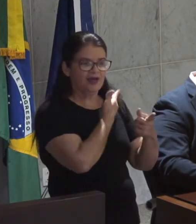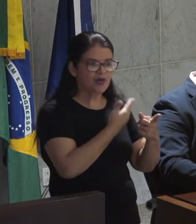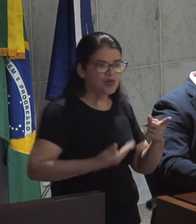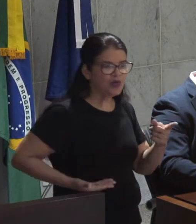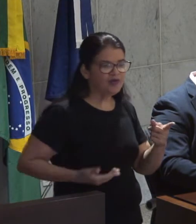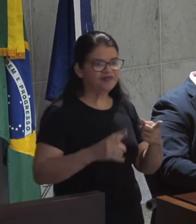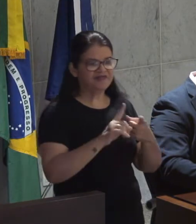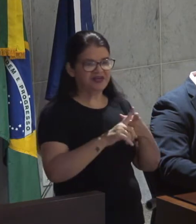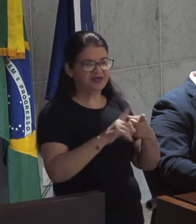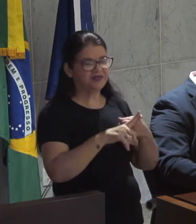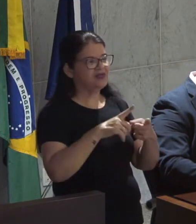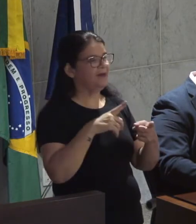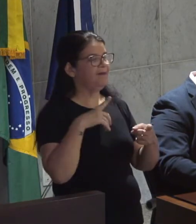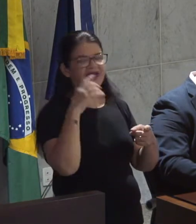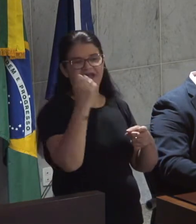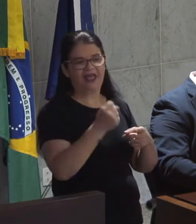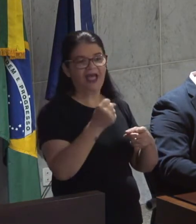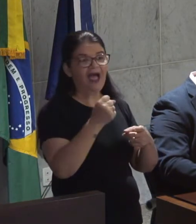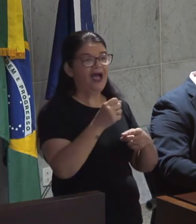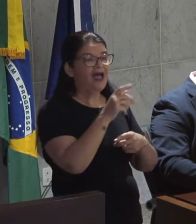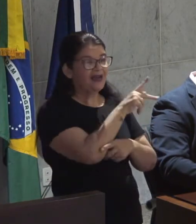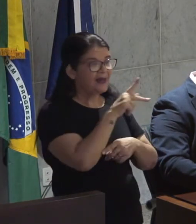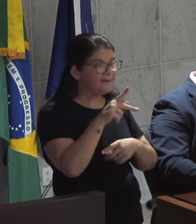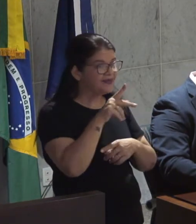na presidência da República.